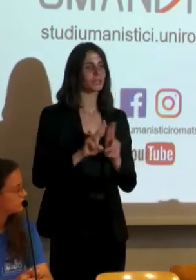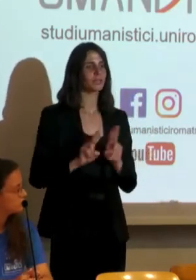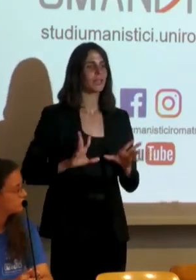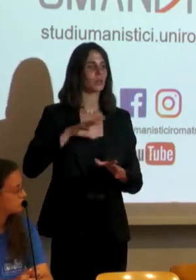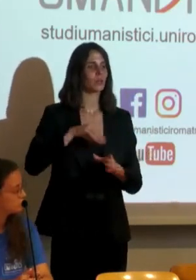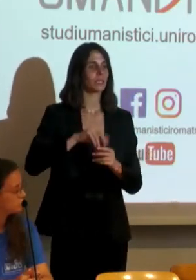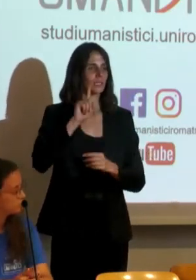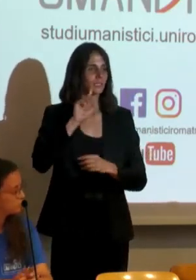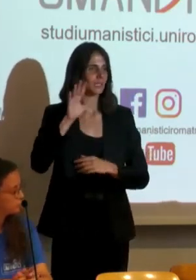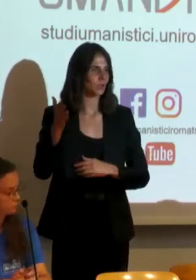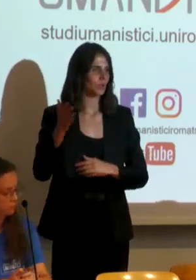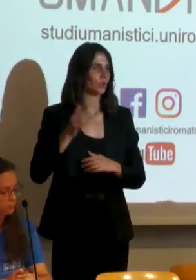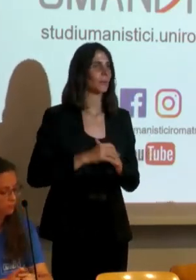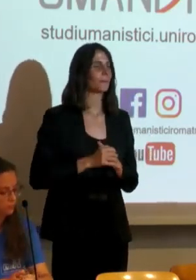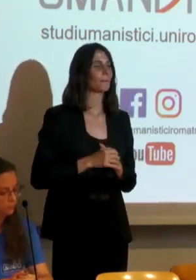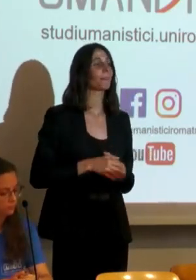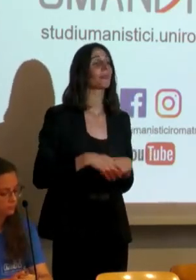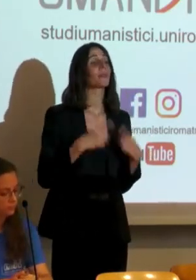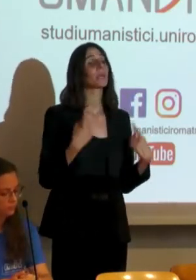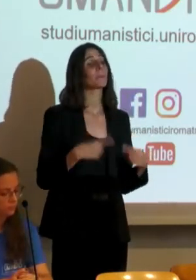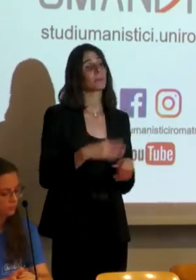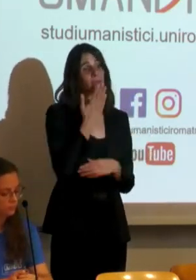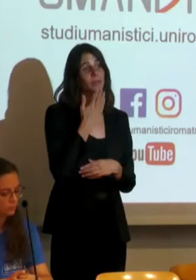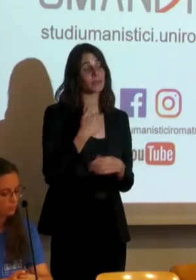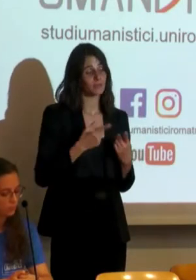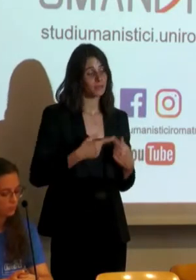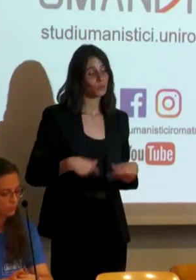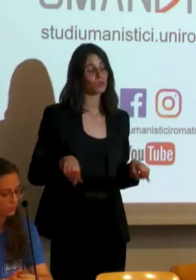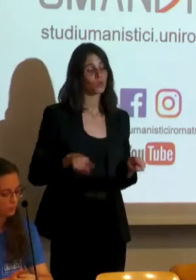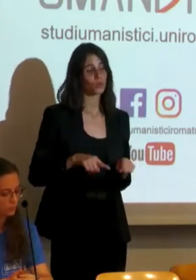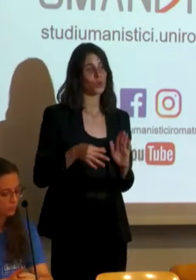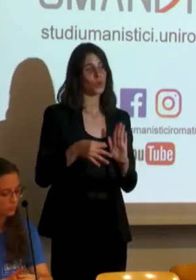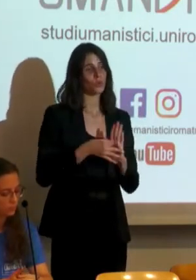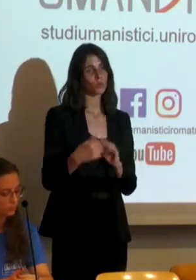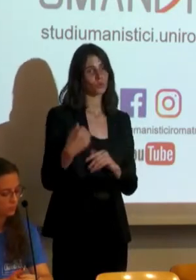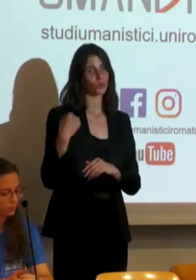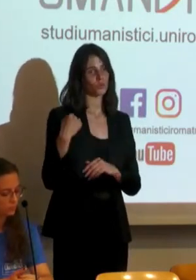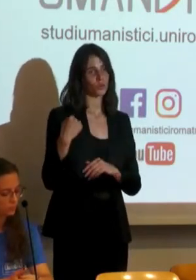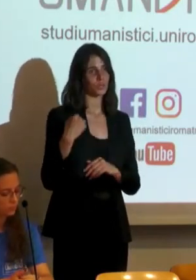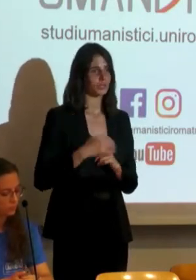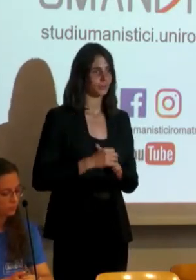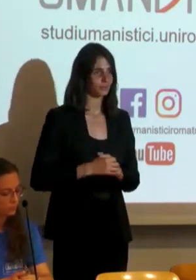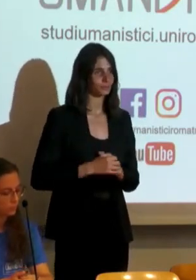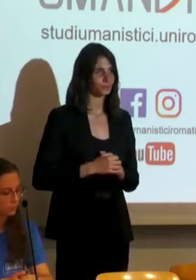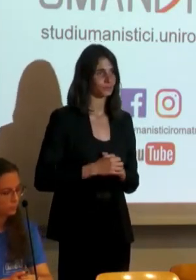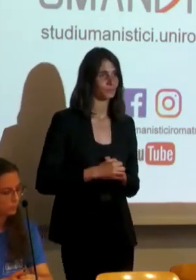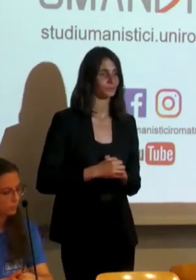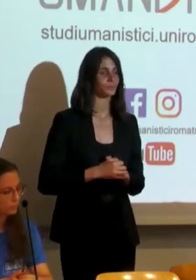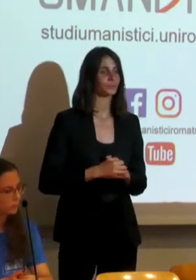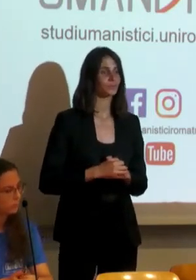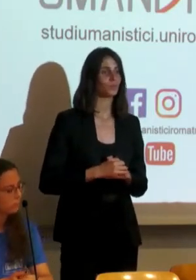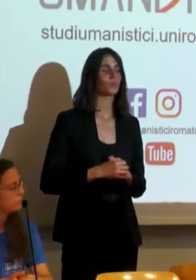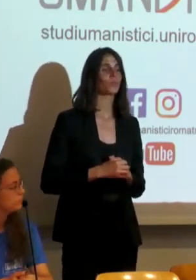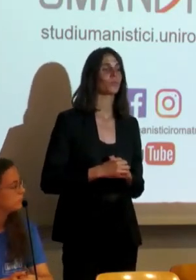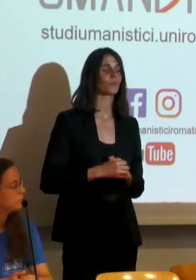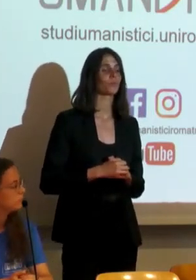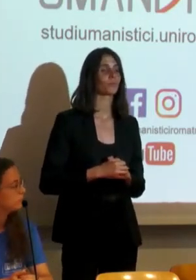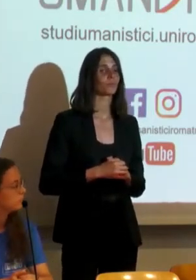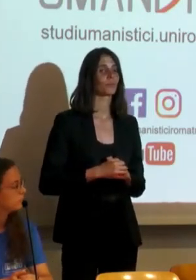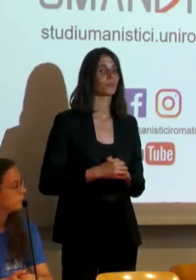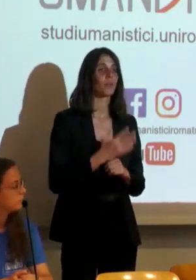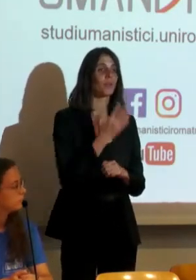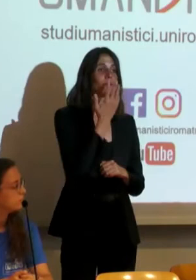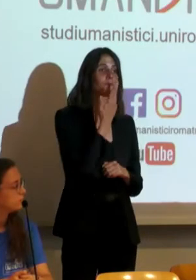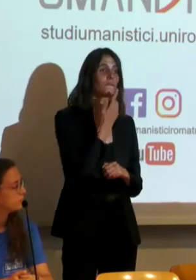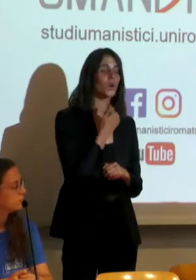a quello che è fuori e questo secondo me è uno dei nostri punti di forza. Ancora io vorrei